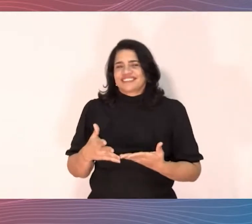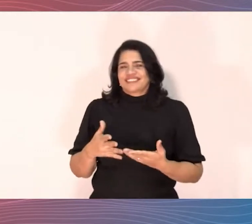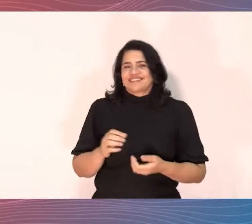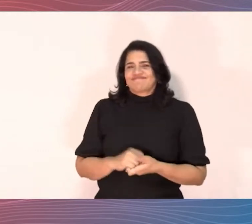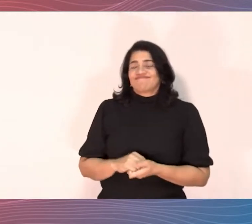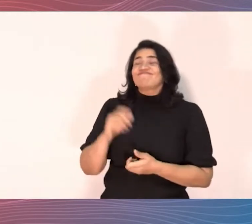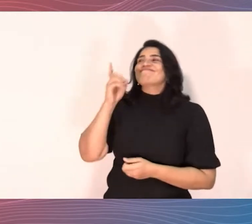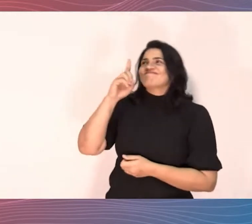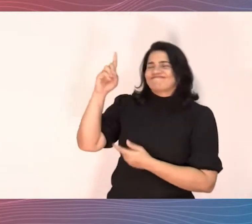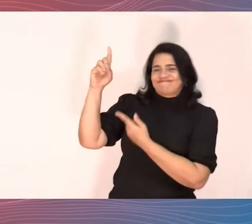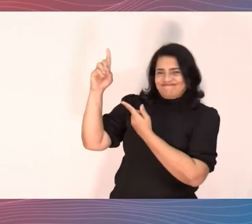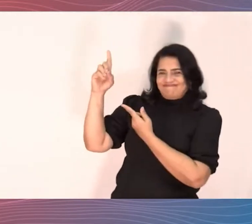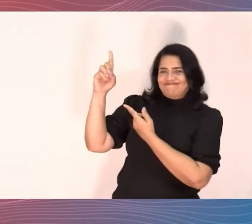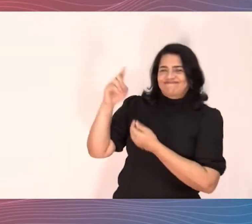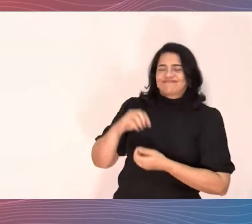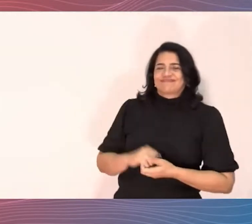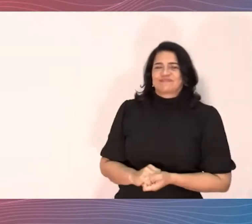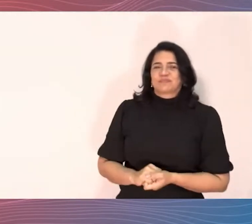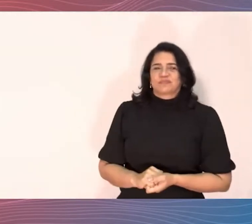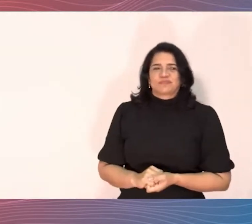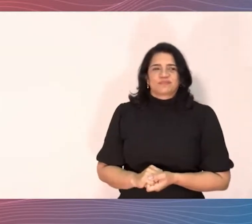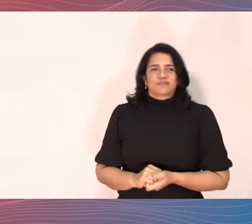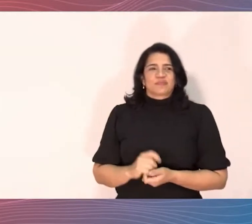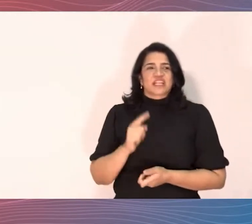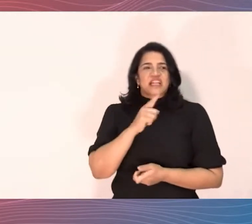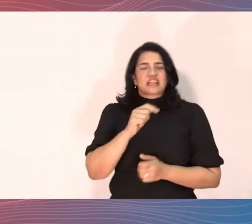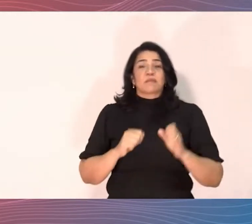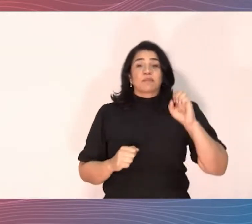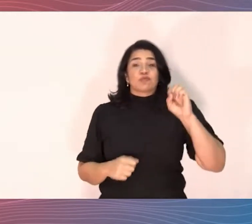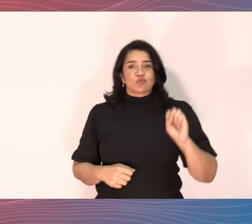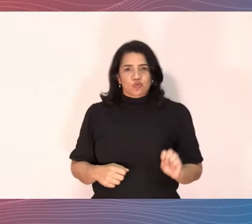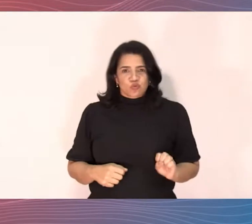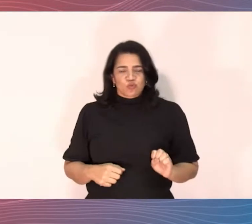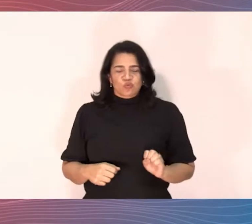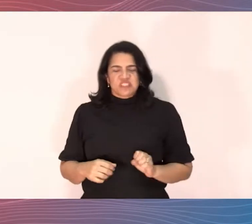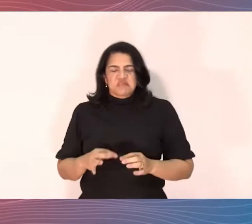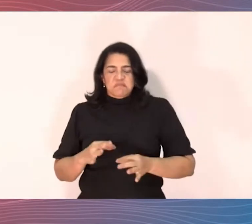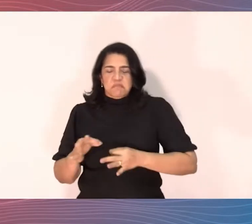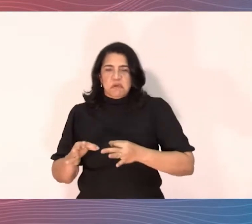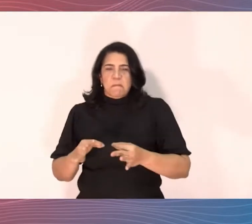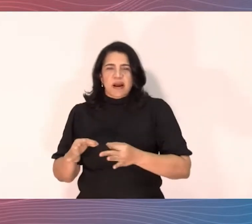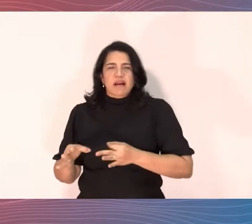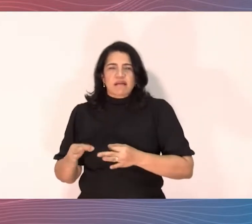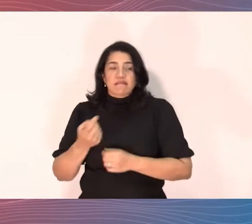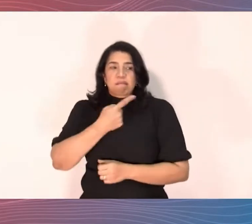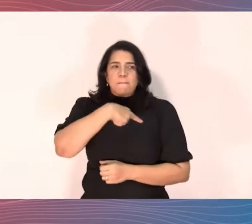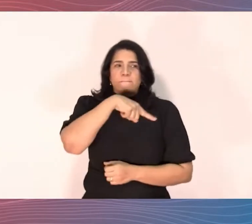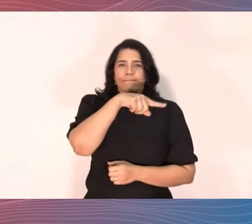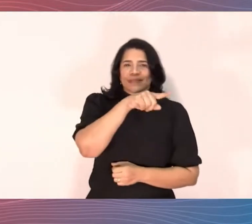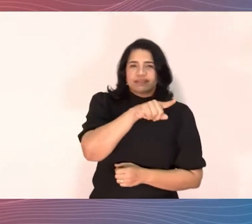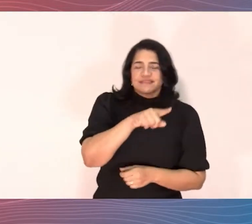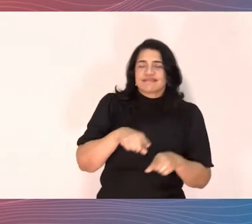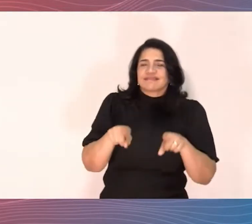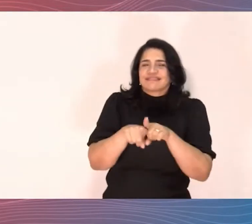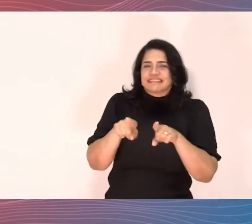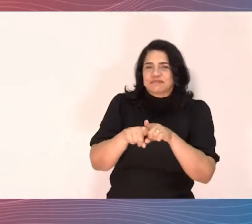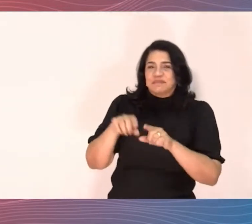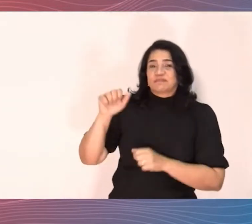E o Cone Sul está preparando em setembro ainda um pulo no Quênia e Uganda.